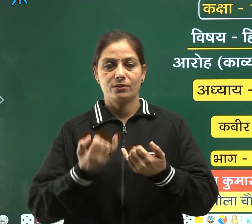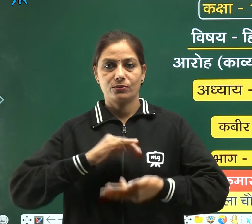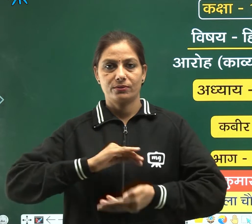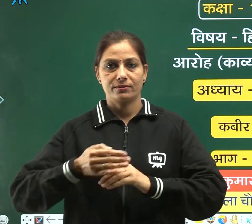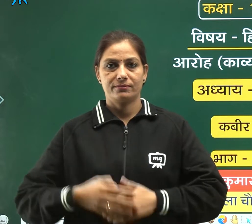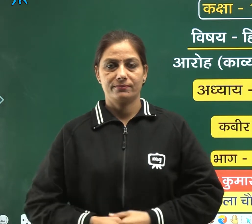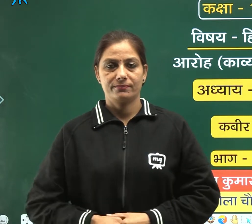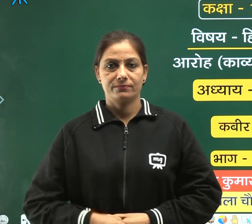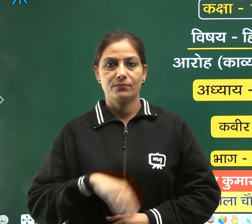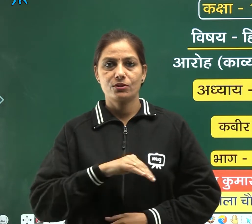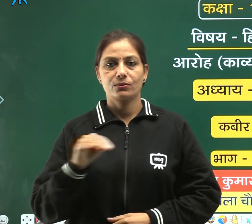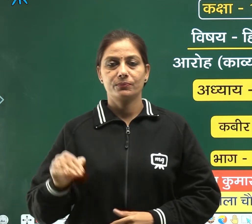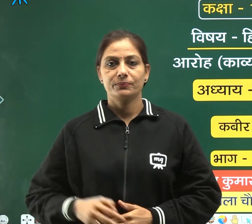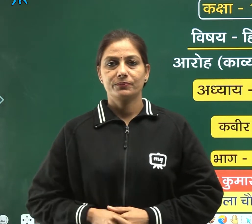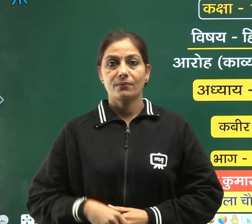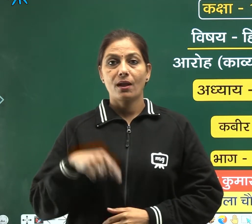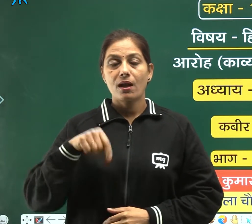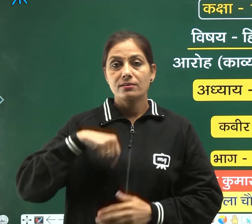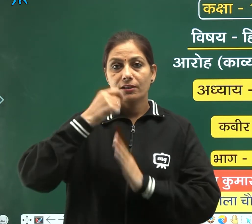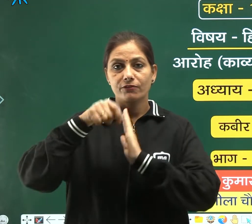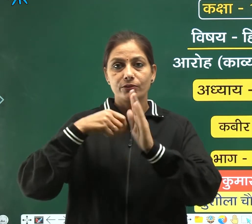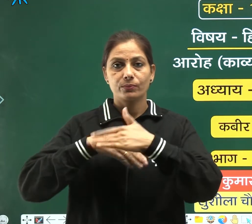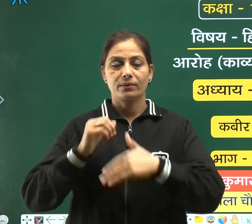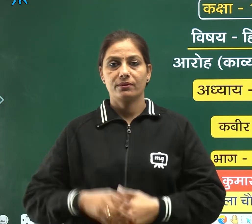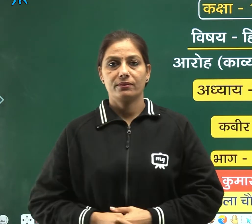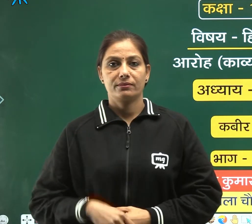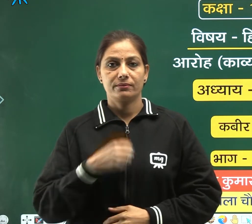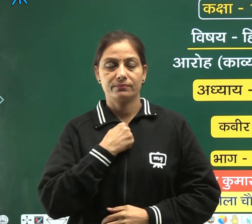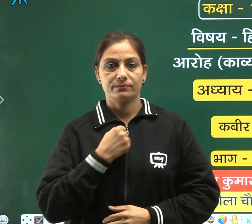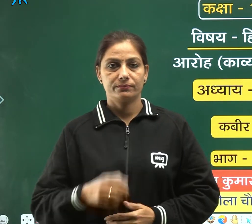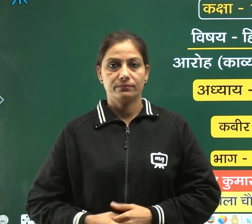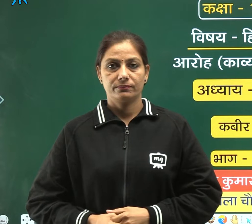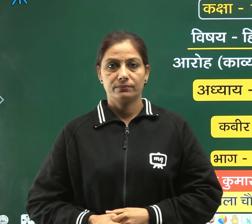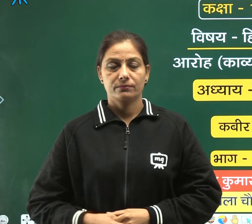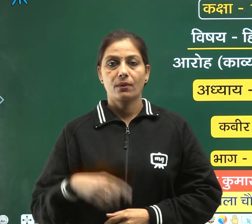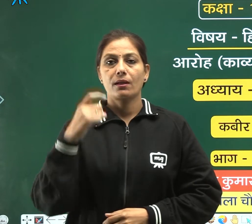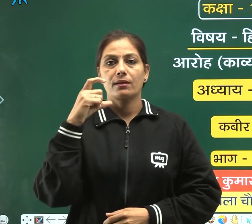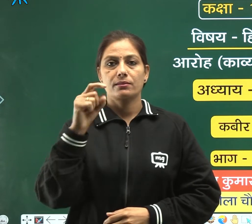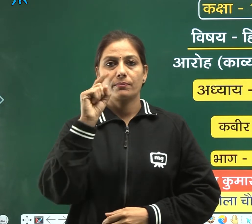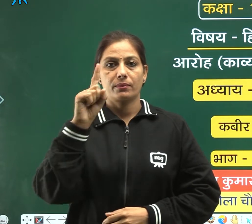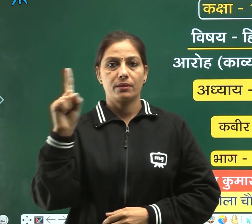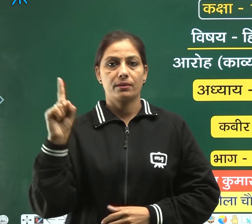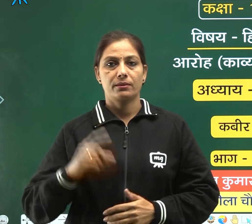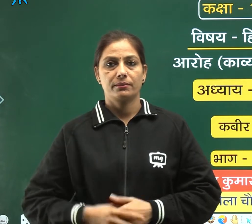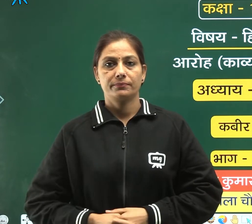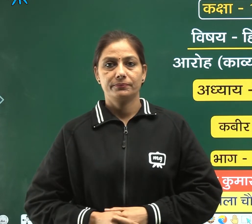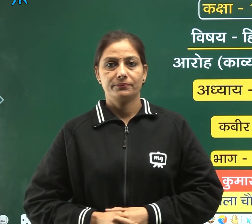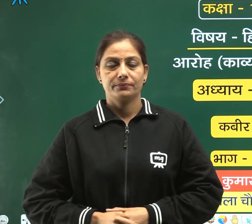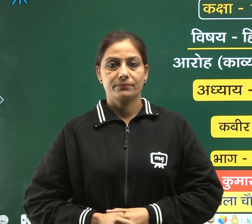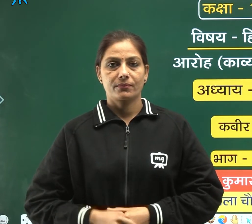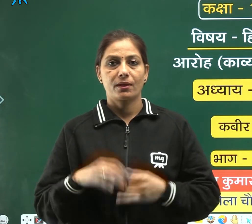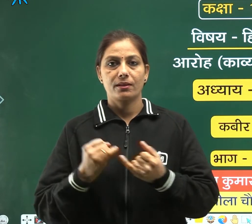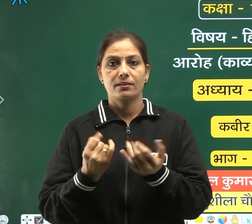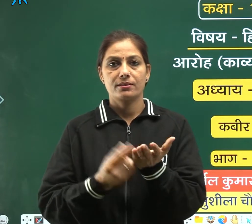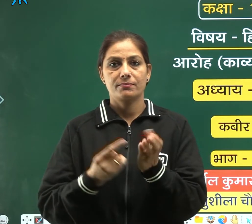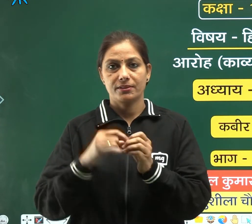चौधरी। बच्चों, आज के वीडियो में हम कक्षा 11 की हिंदी